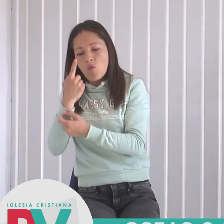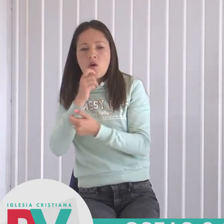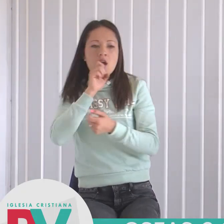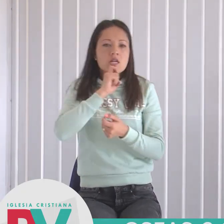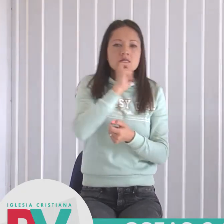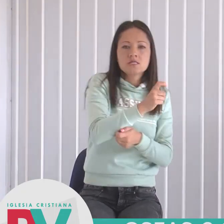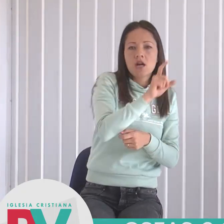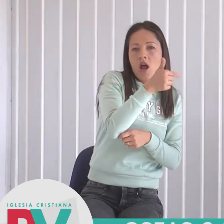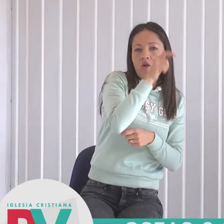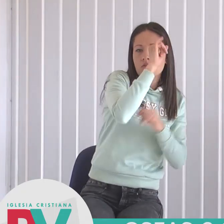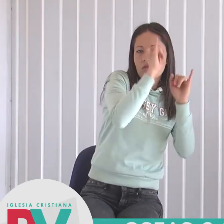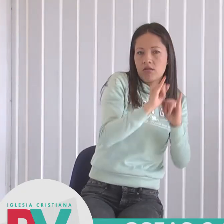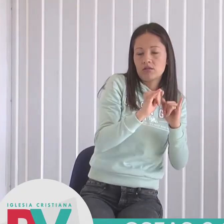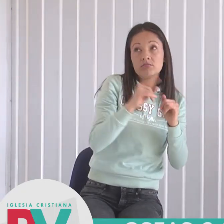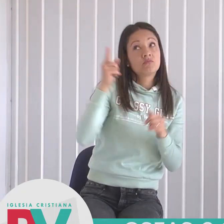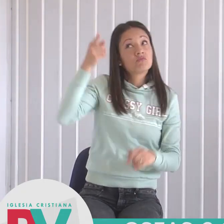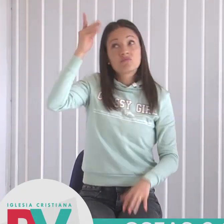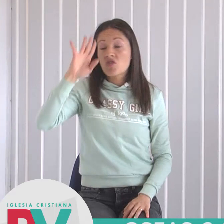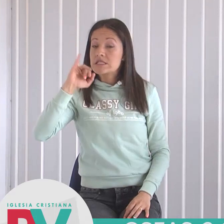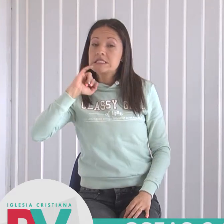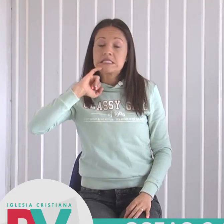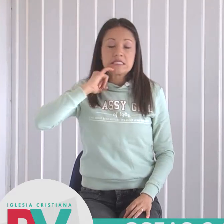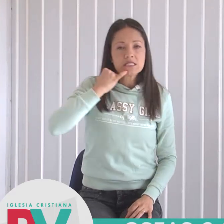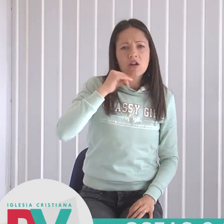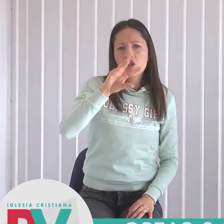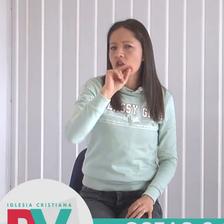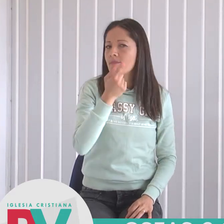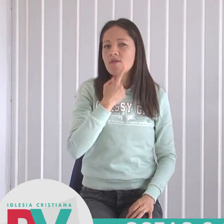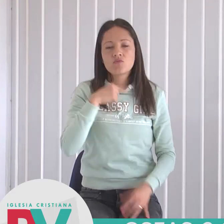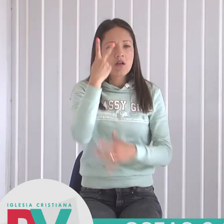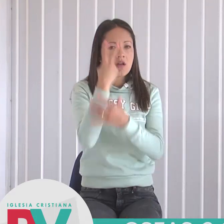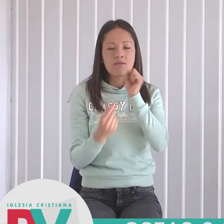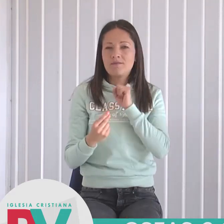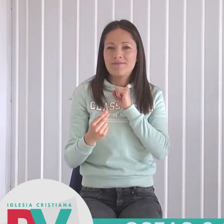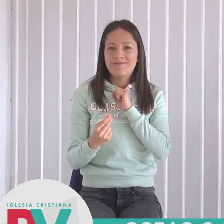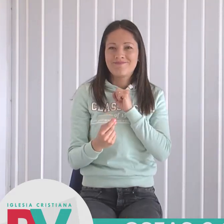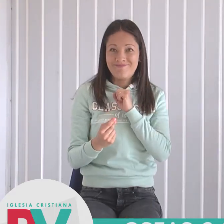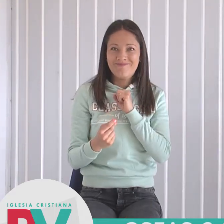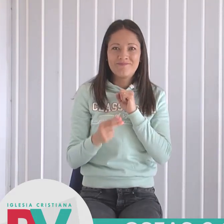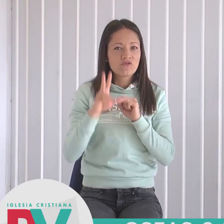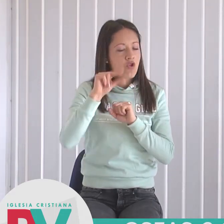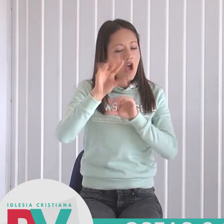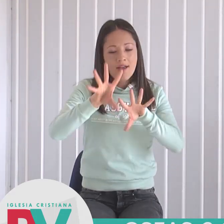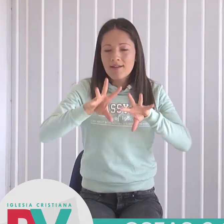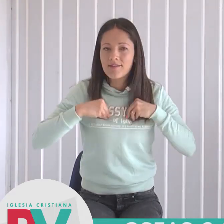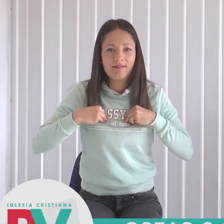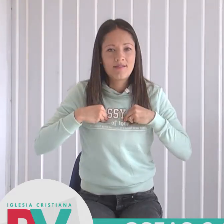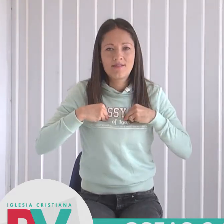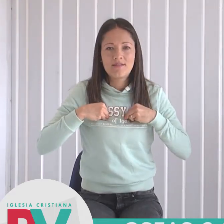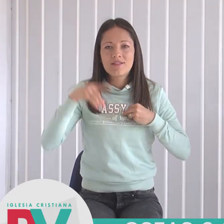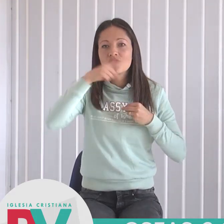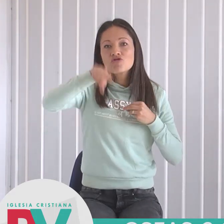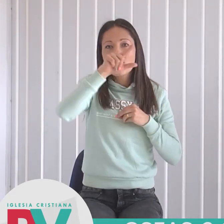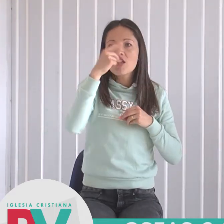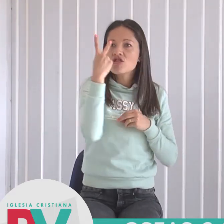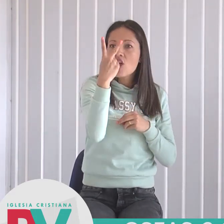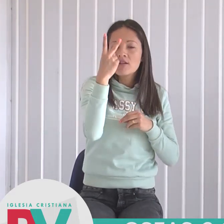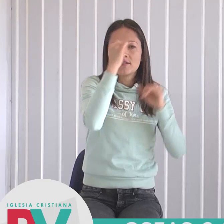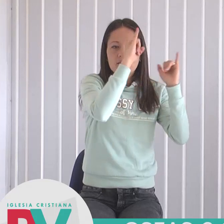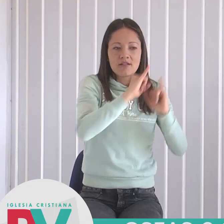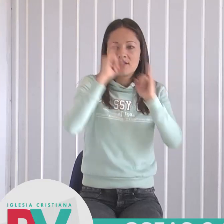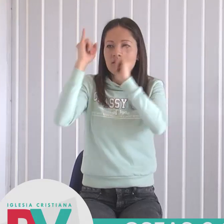que Jesús es un Dios celoso. Y Jesús no está permitiendo, ni tampoco permitirá que nosotros tengamos dos